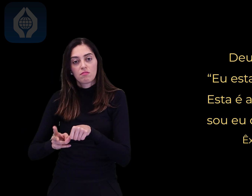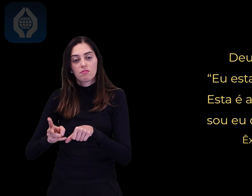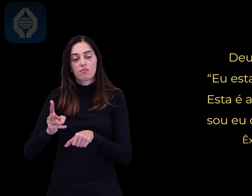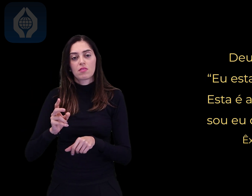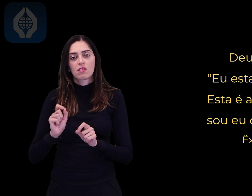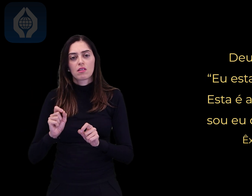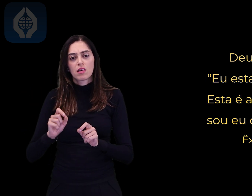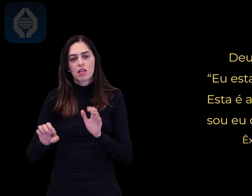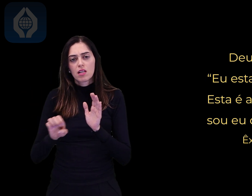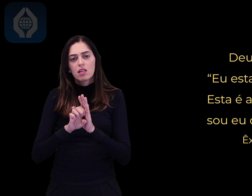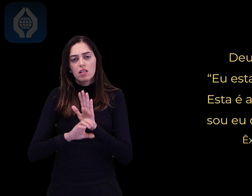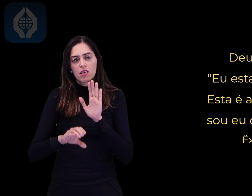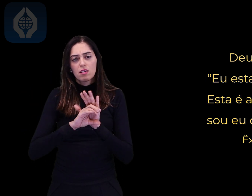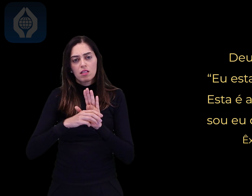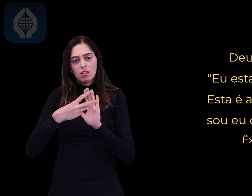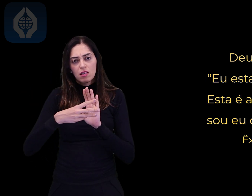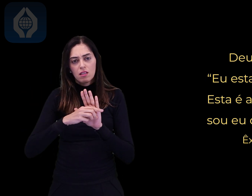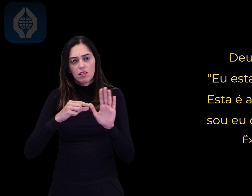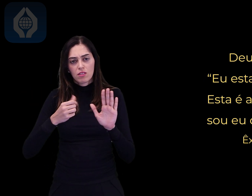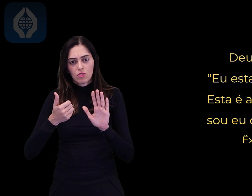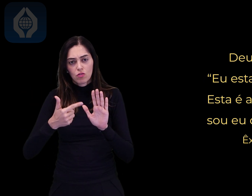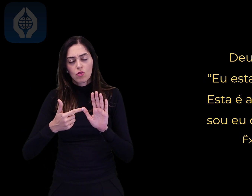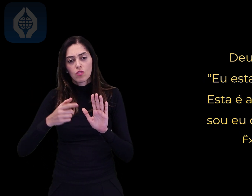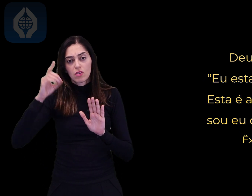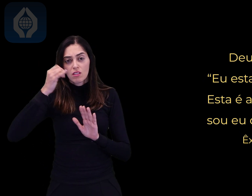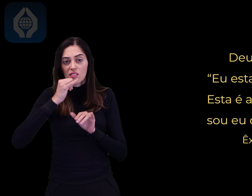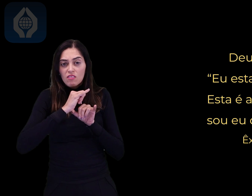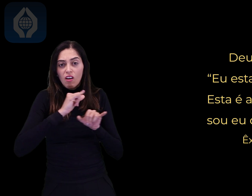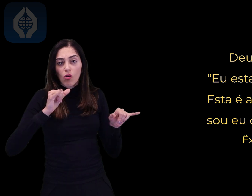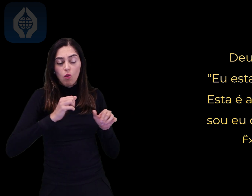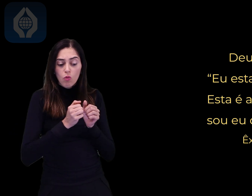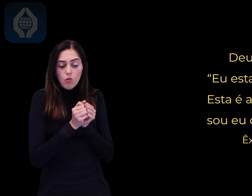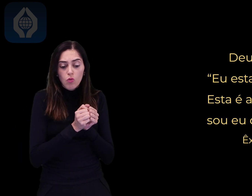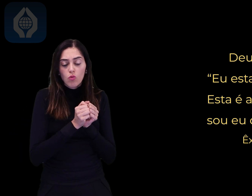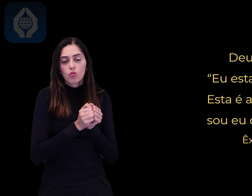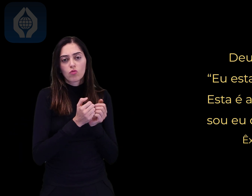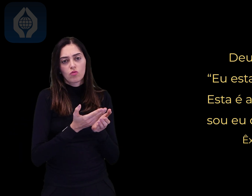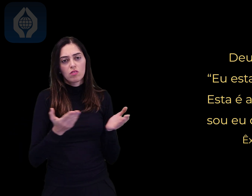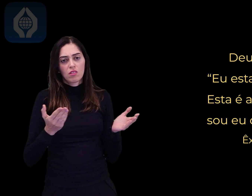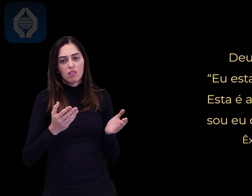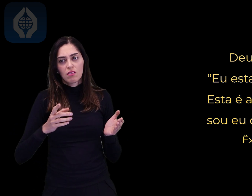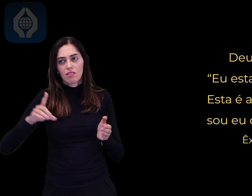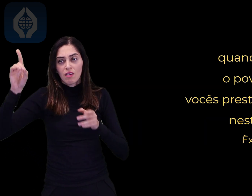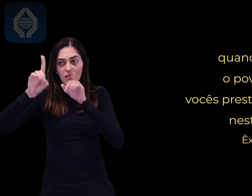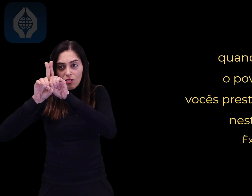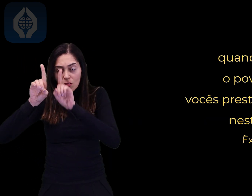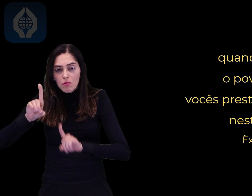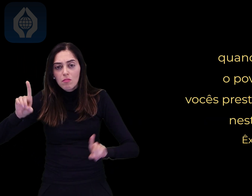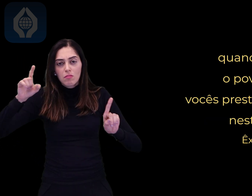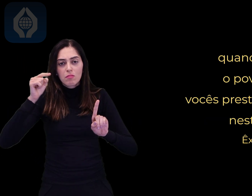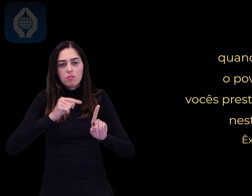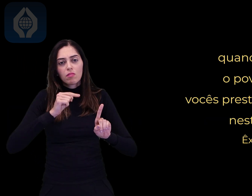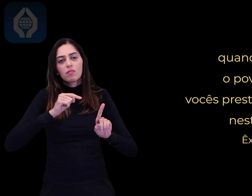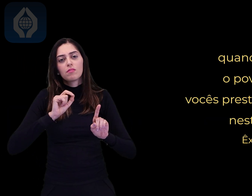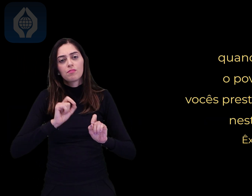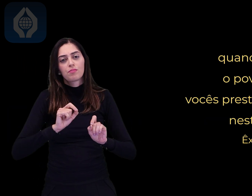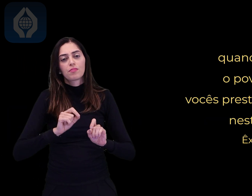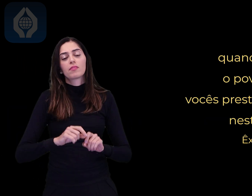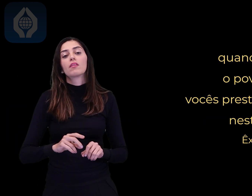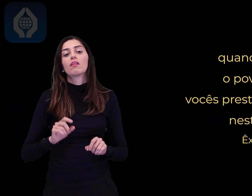3:12, Deus afirmou: estarei com você. Esta é a prova de que sou eu quem o enviei. Quando você tirar o povo do Egito,